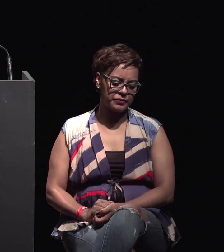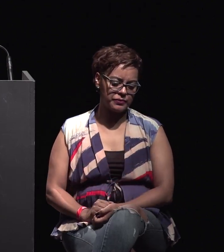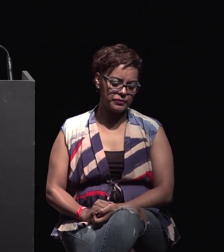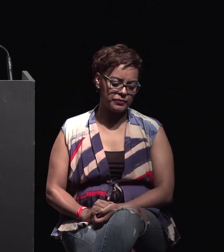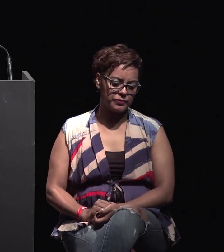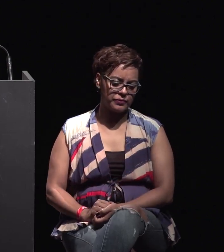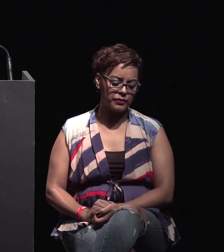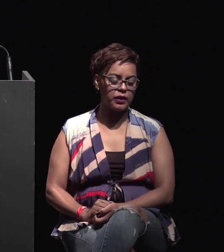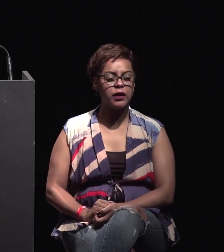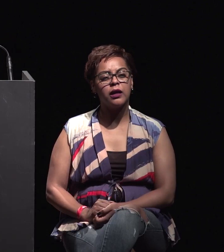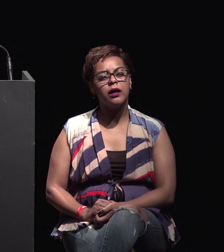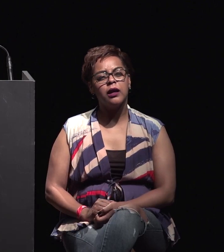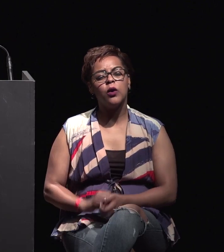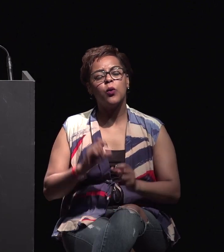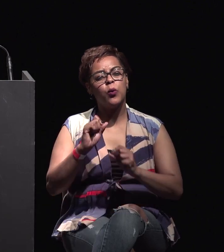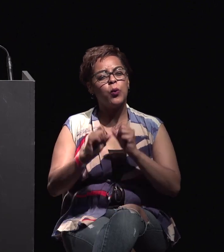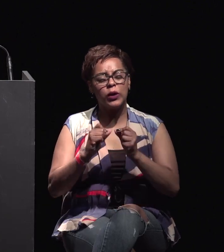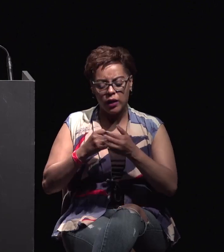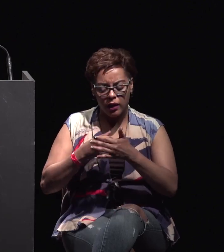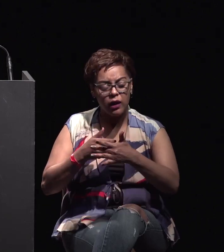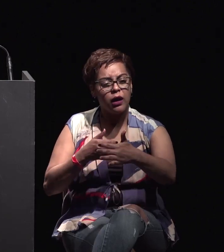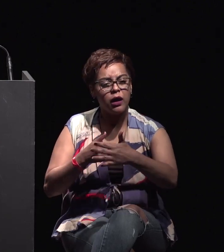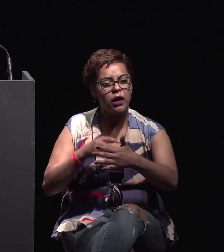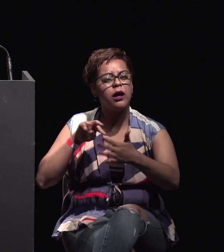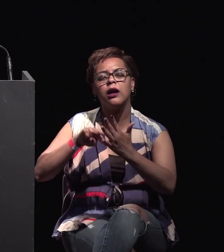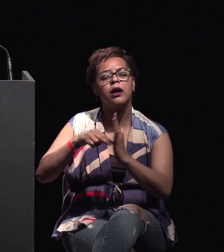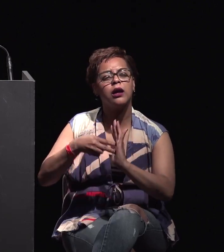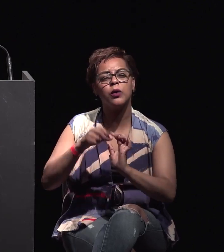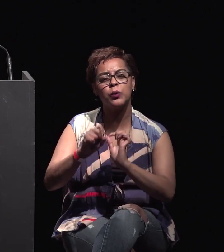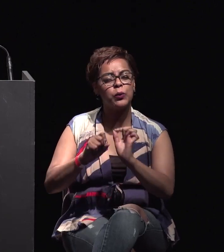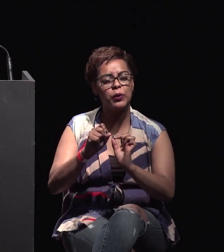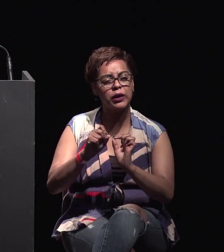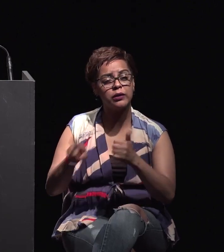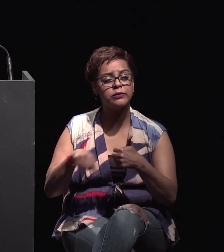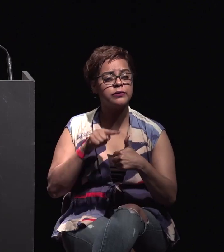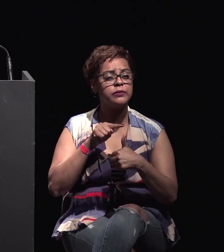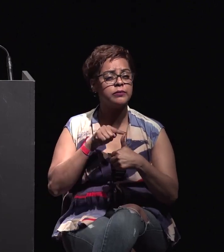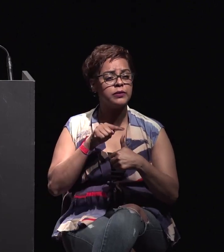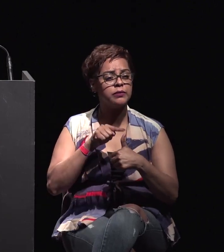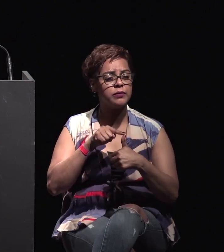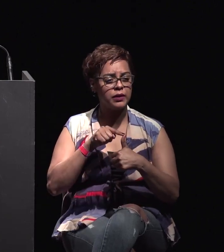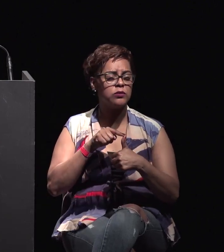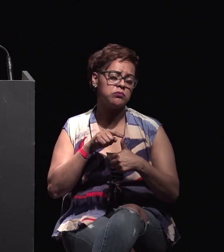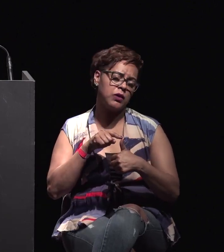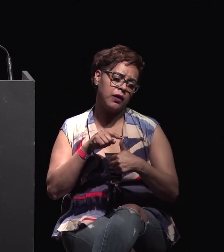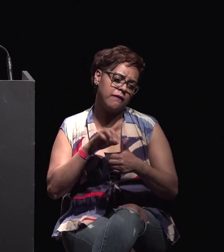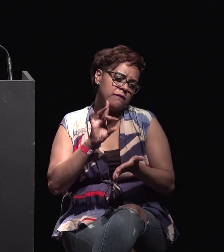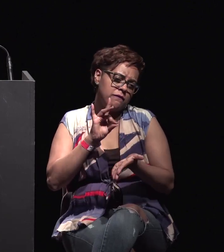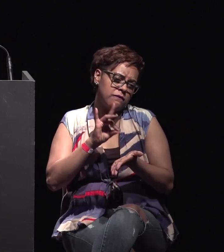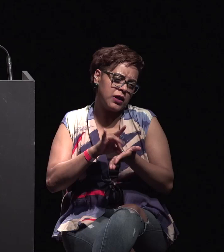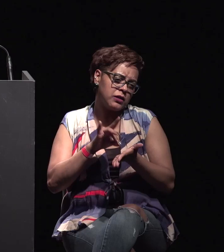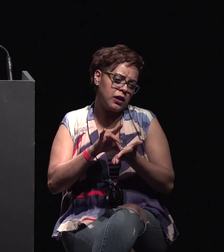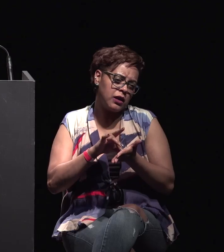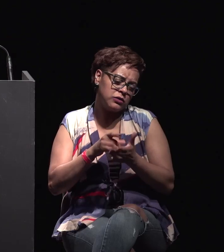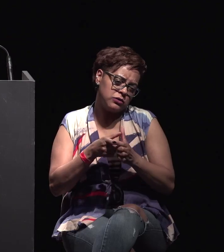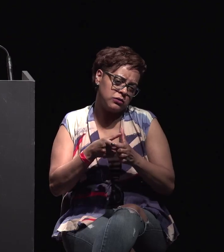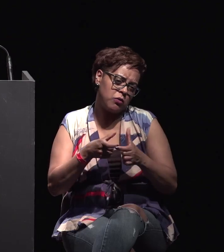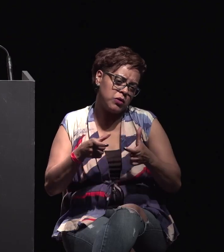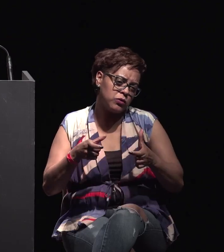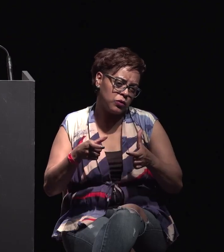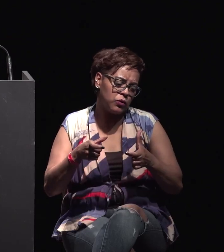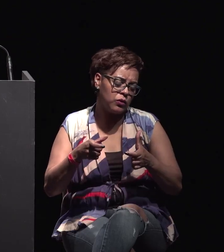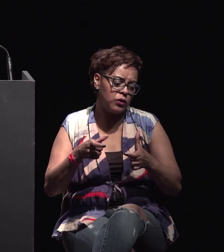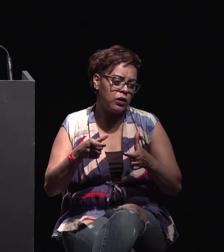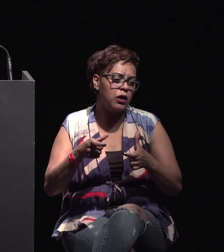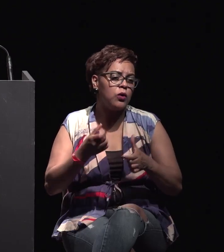Que avanços seriam esses? O primeiro deles é que aumentou minimamente o número